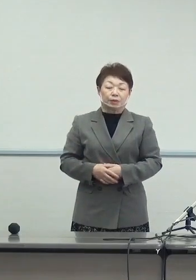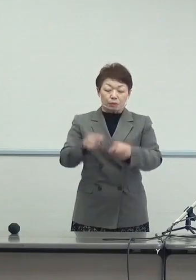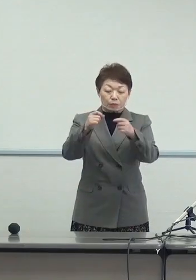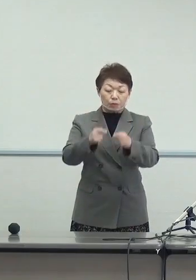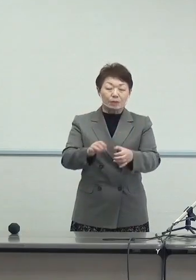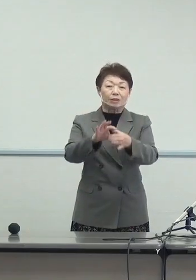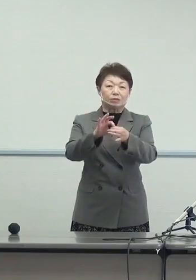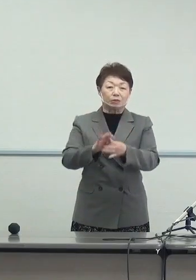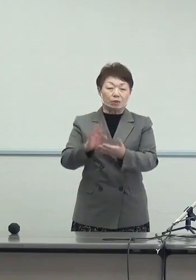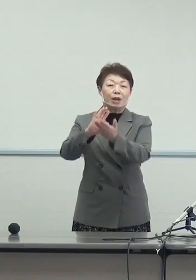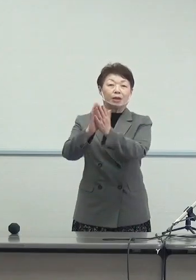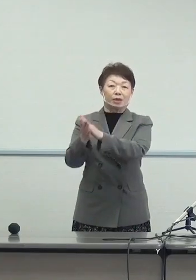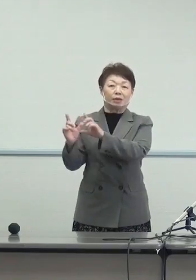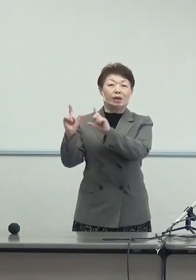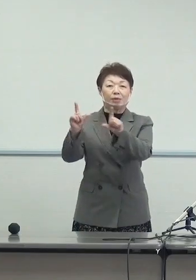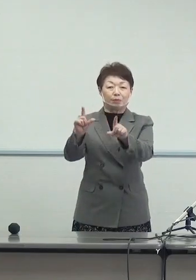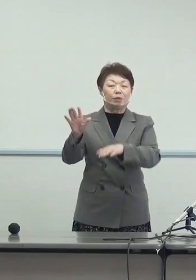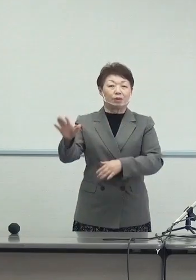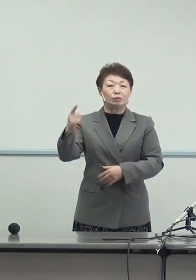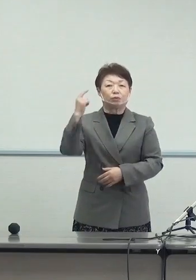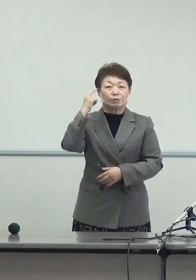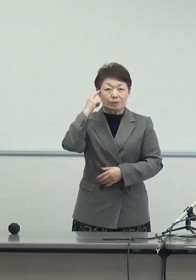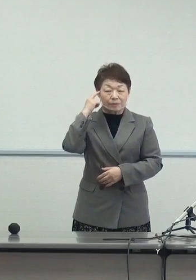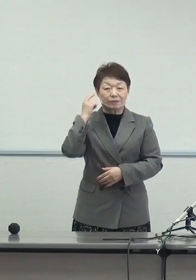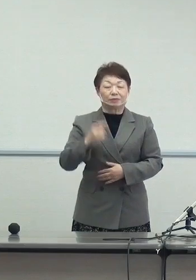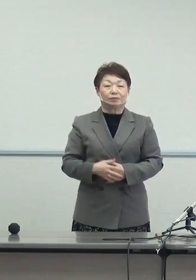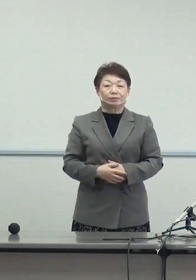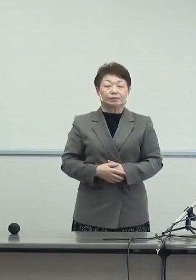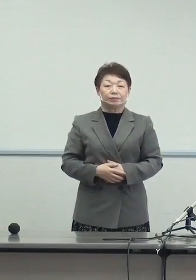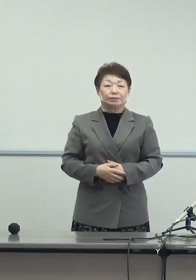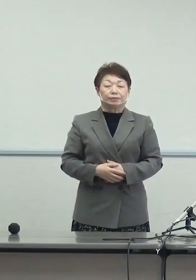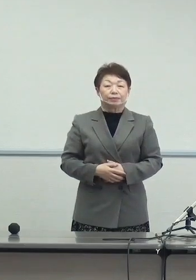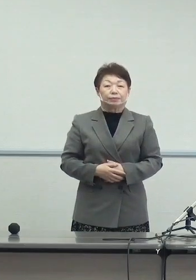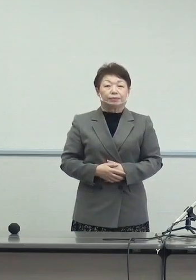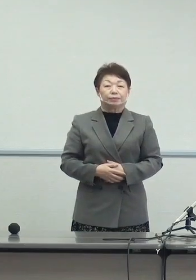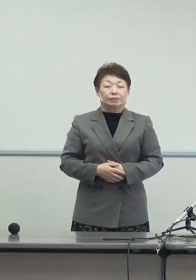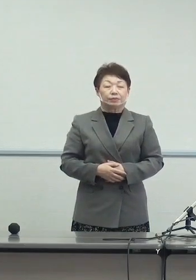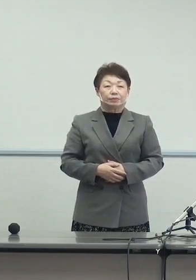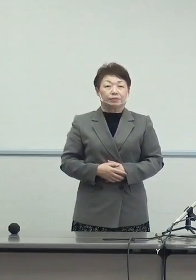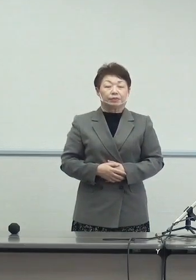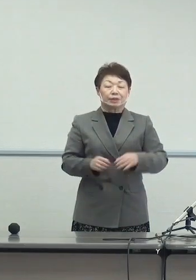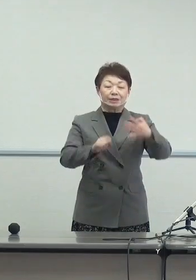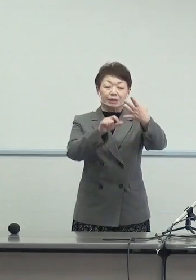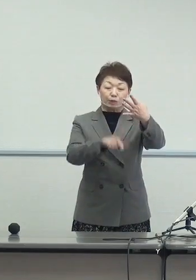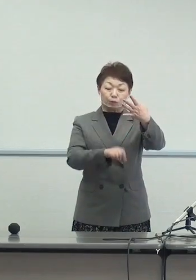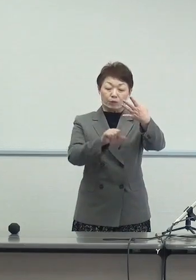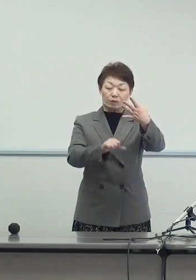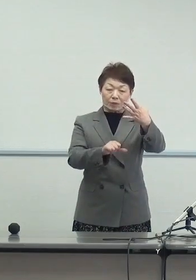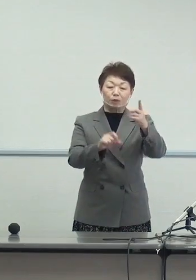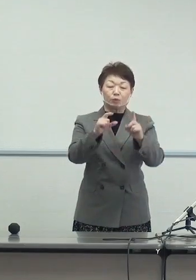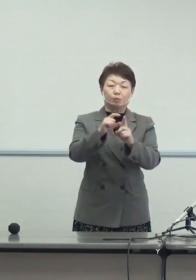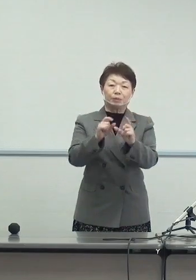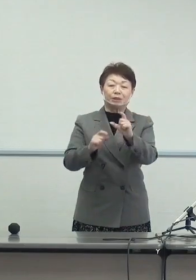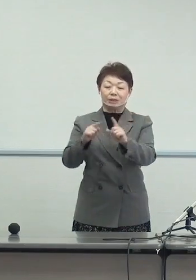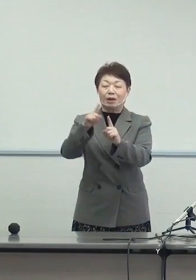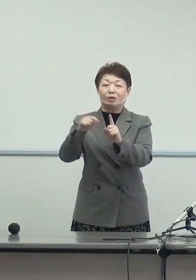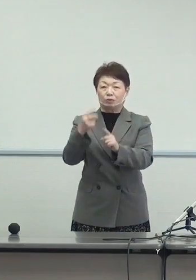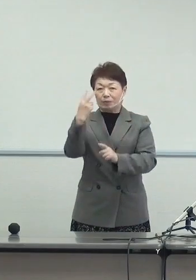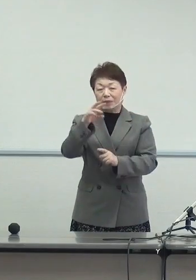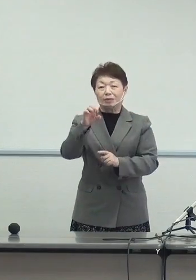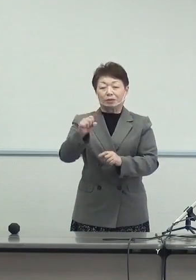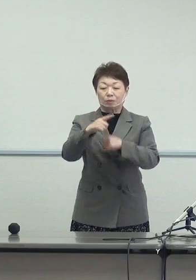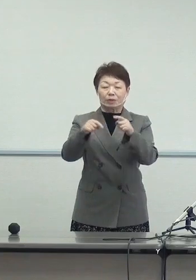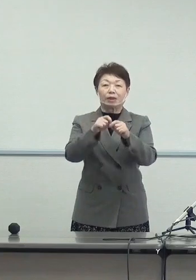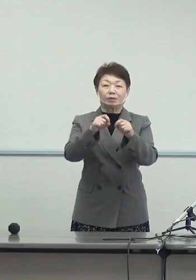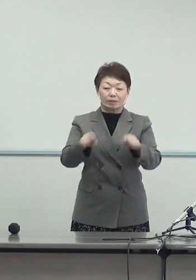につきましては県の方からご発表あるかと存じますが、4月5日昨日 PCR 検査を実施し陽性が